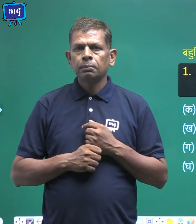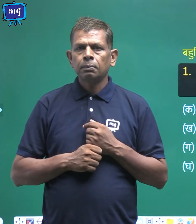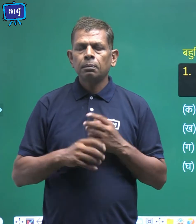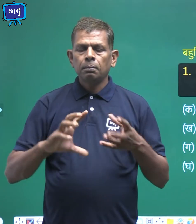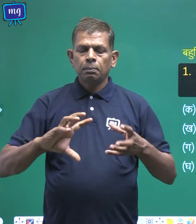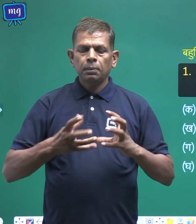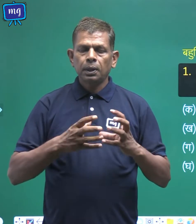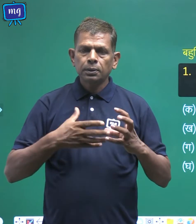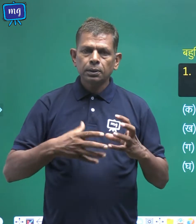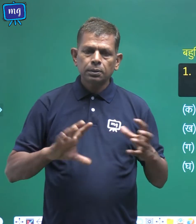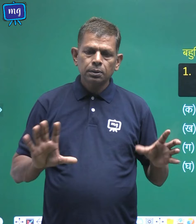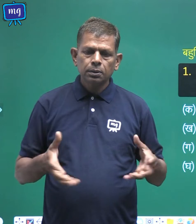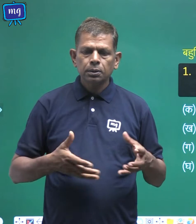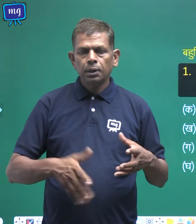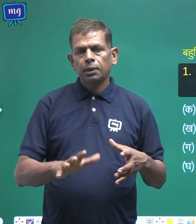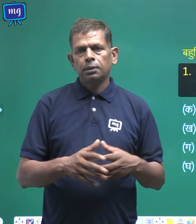बनाया जा सकता है।